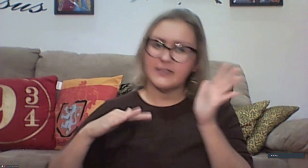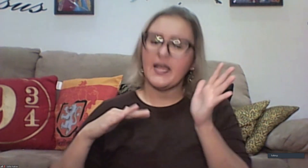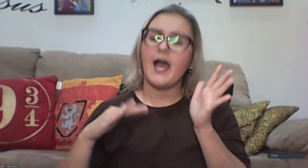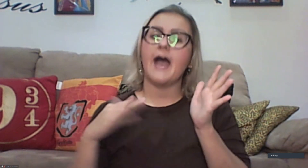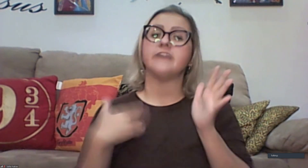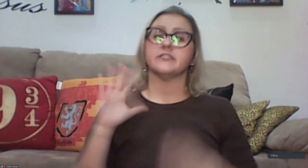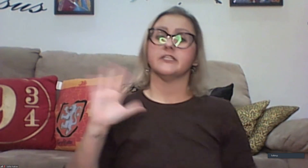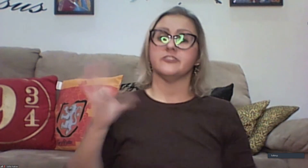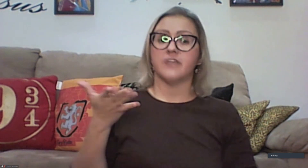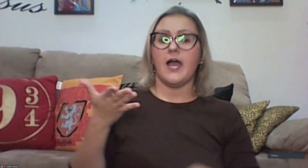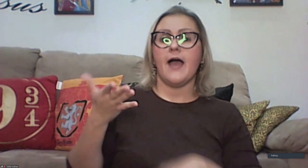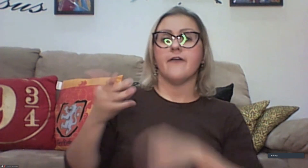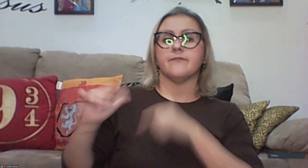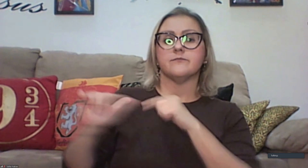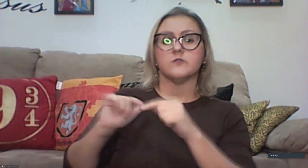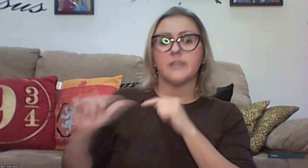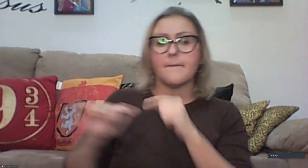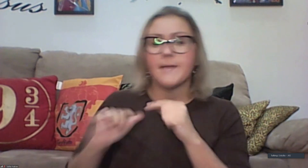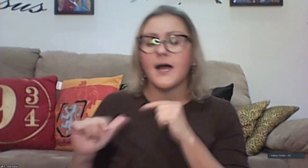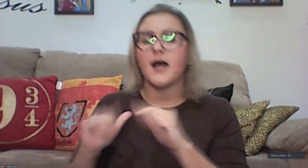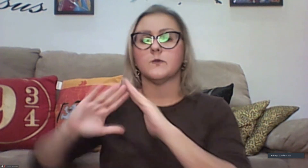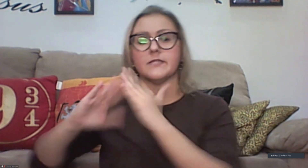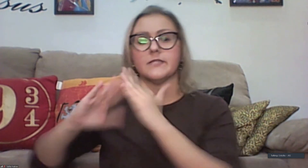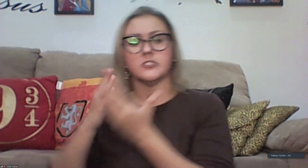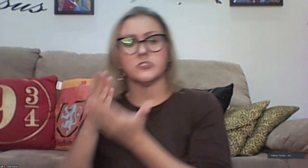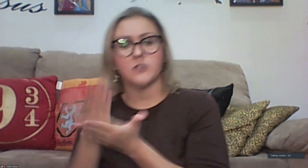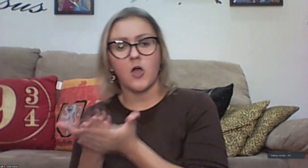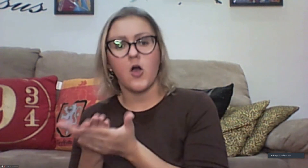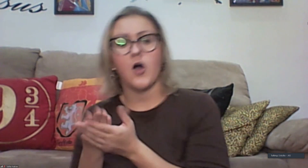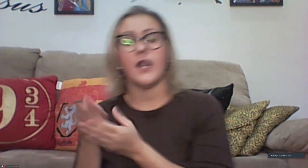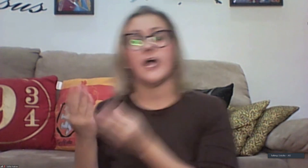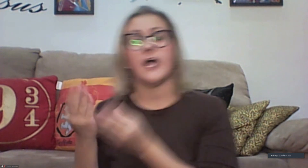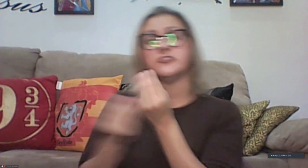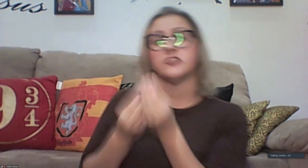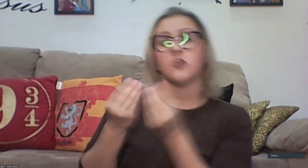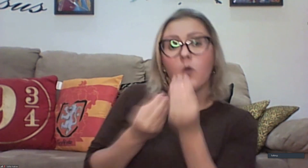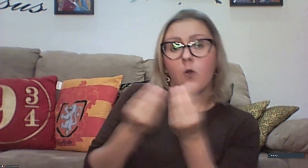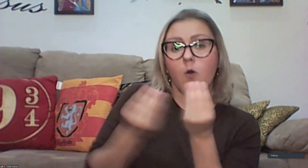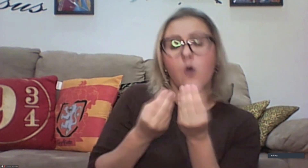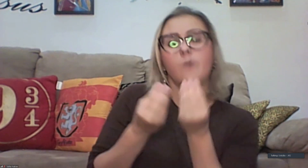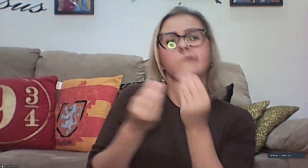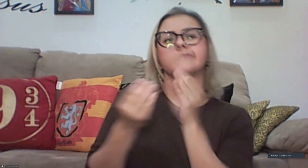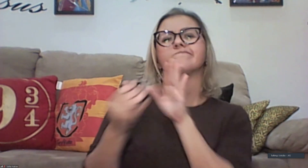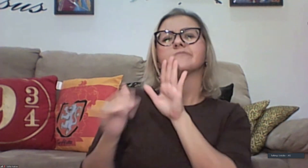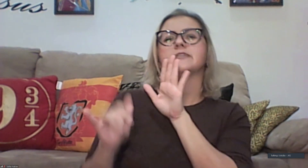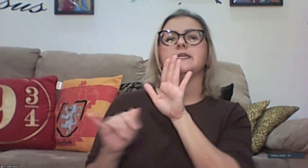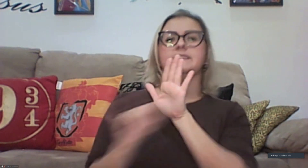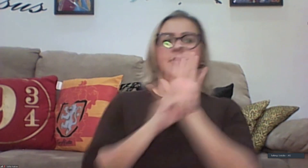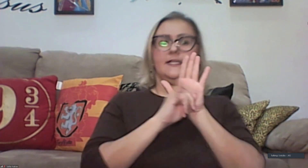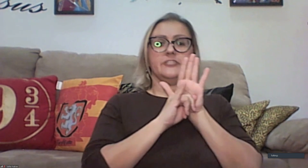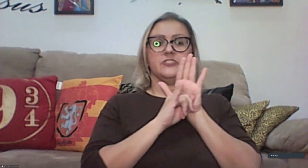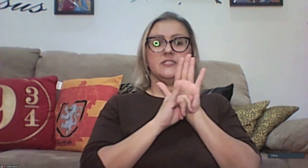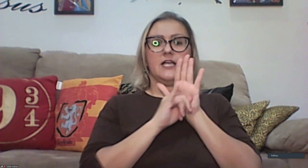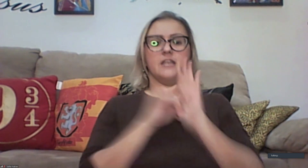respeito desse conceito, desse trabalho na escola, como se dá,